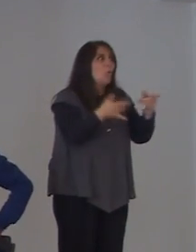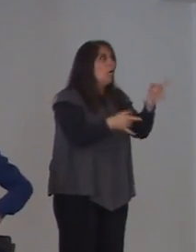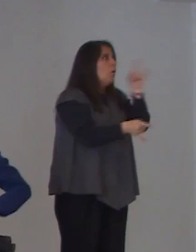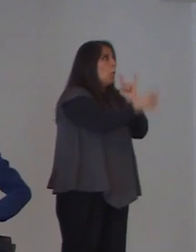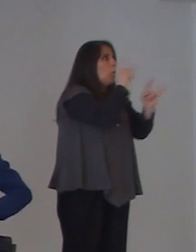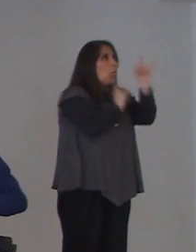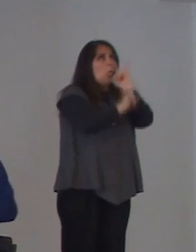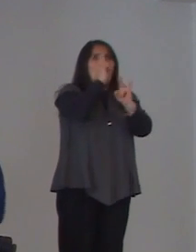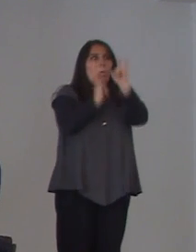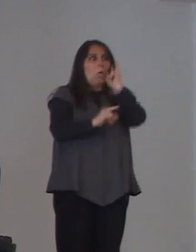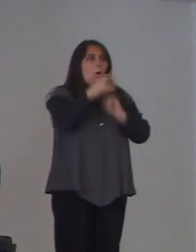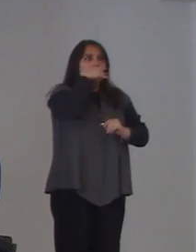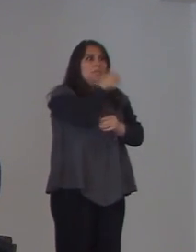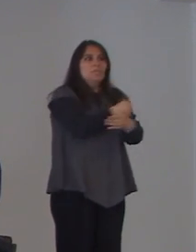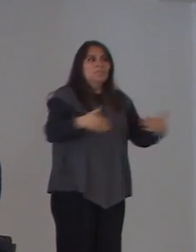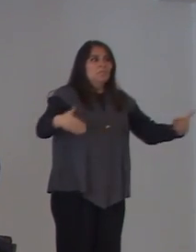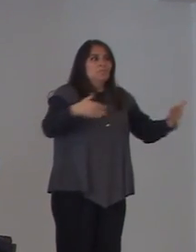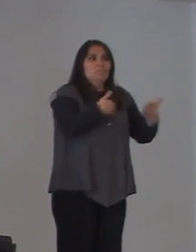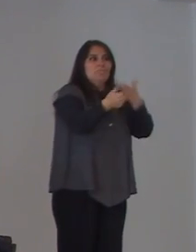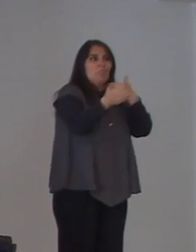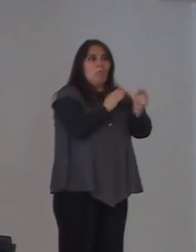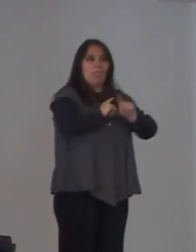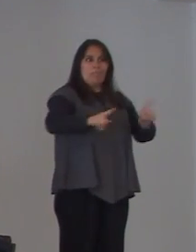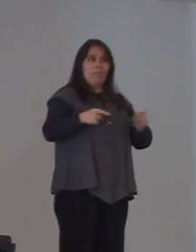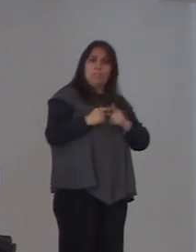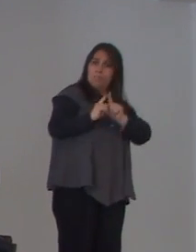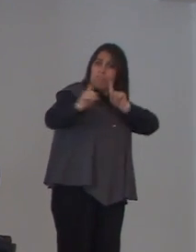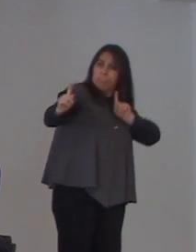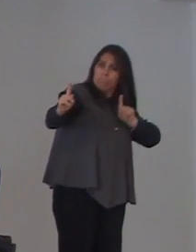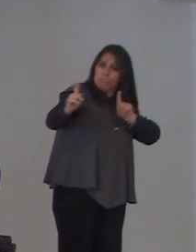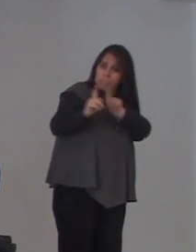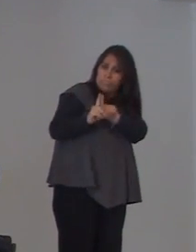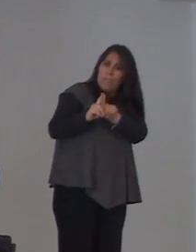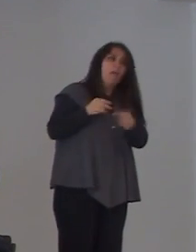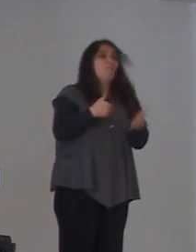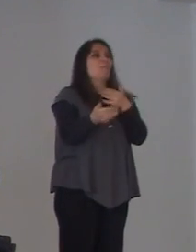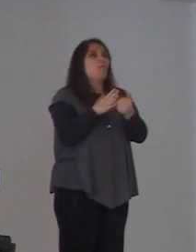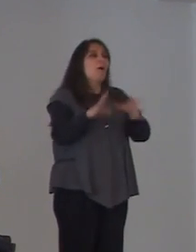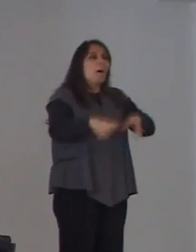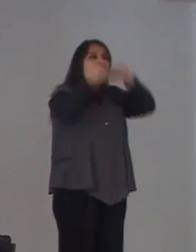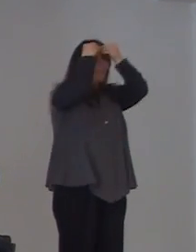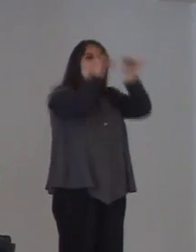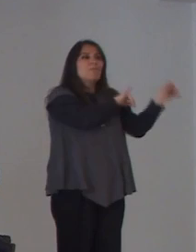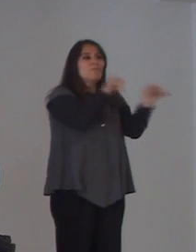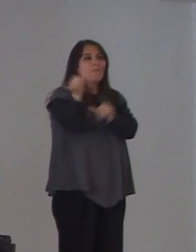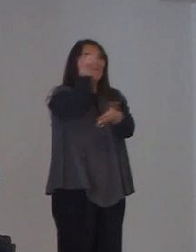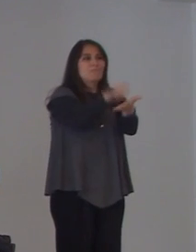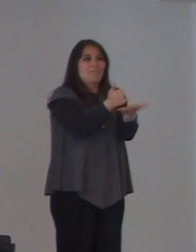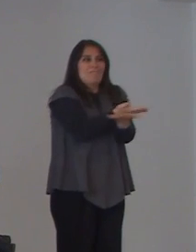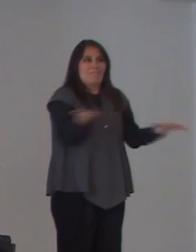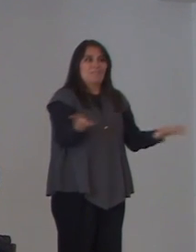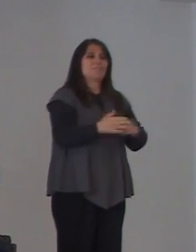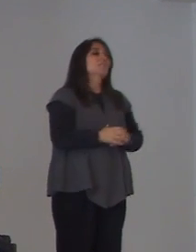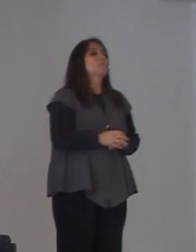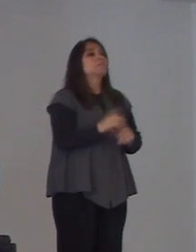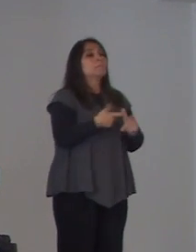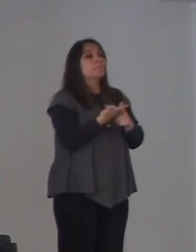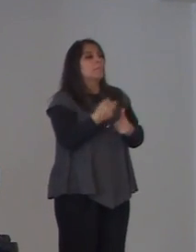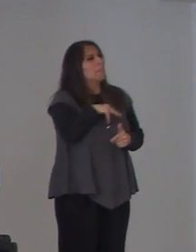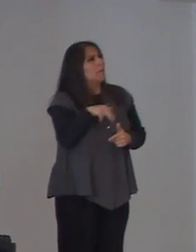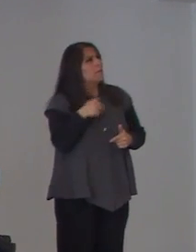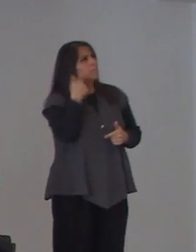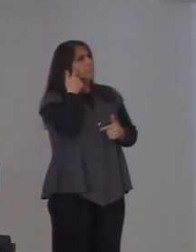¿no? Sin importar pues sus diferencias, sus distancias. Eso lo uno, pues que ya no se impediría como hacer